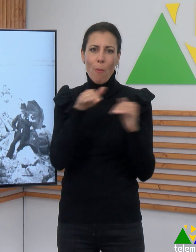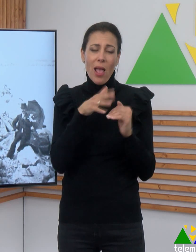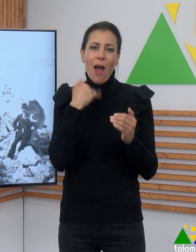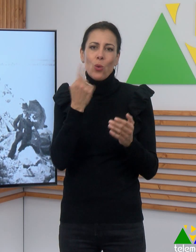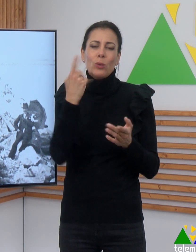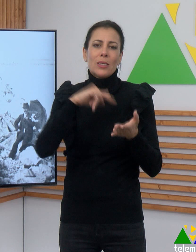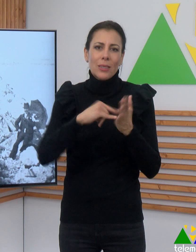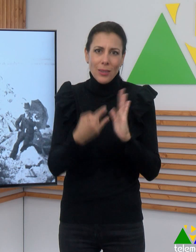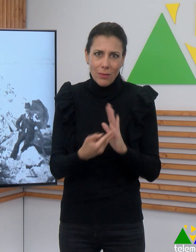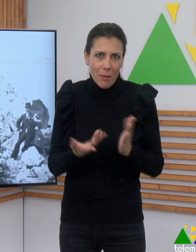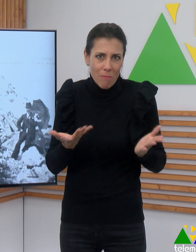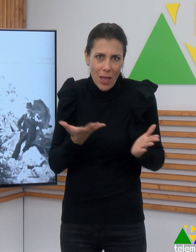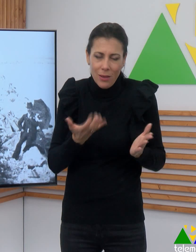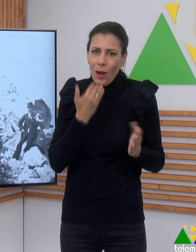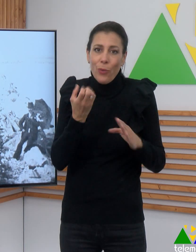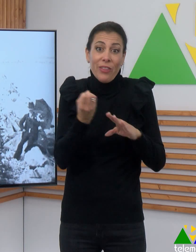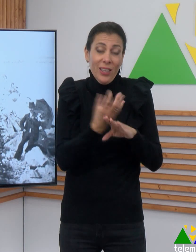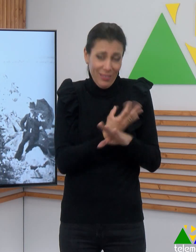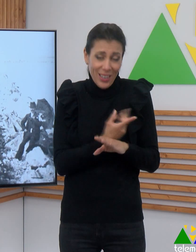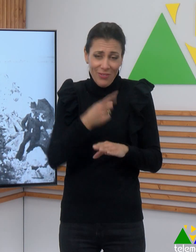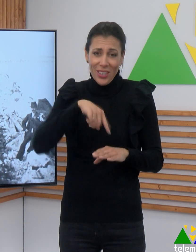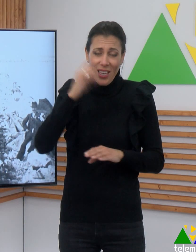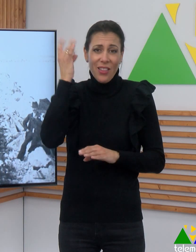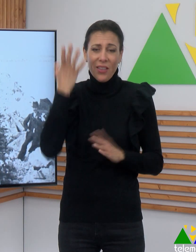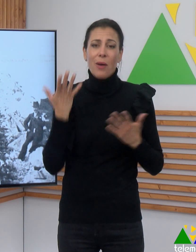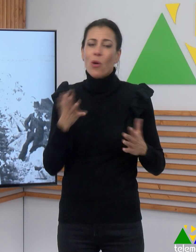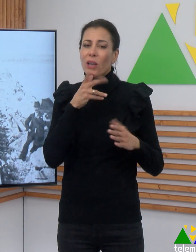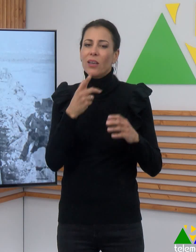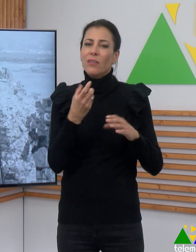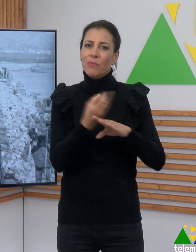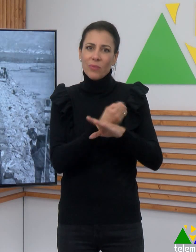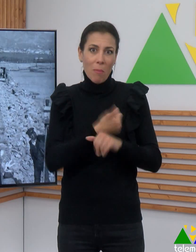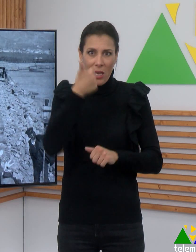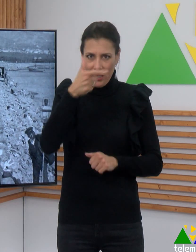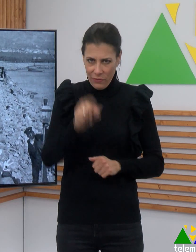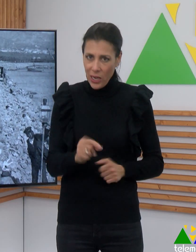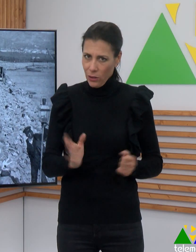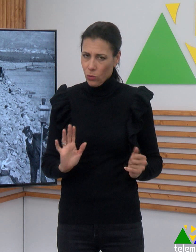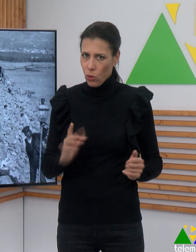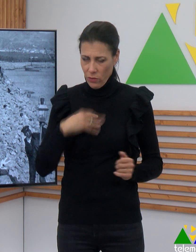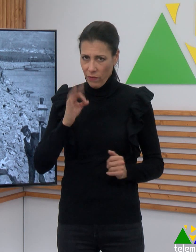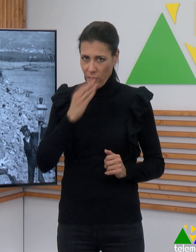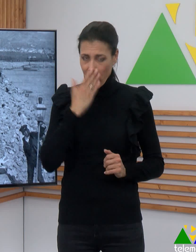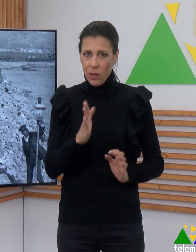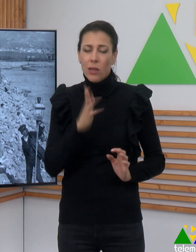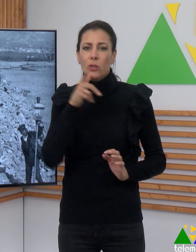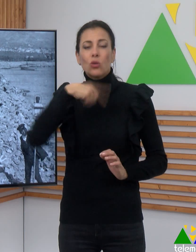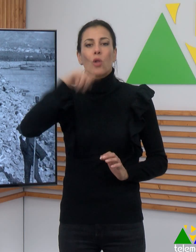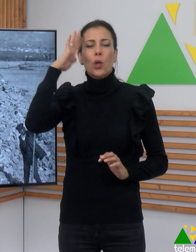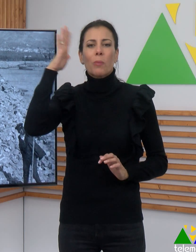sistema de tren, porque el transporte ferroviario era lo más barato, y es verdad que lo tuvimos. Sí, nos podemos imaginar